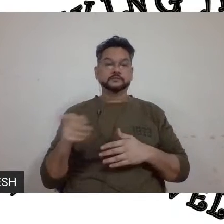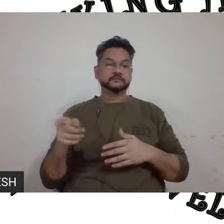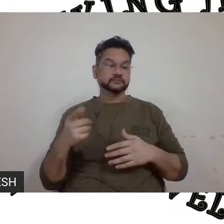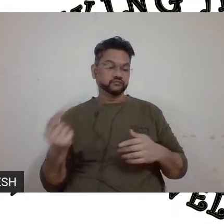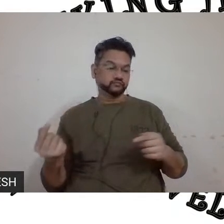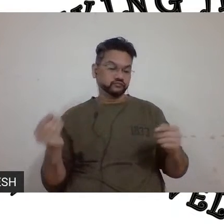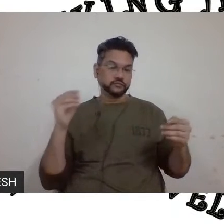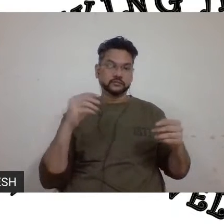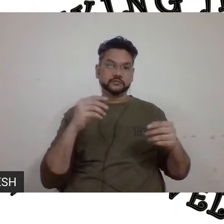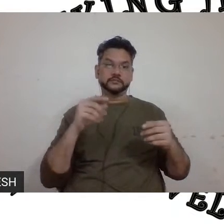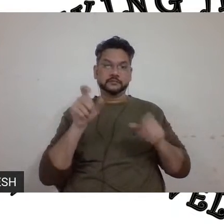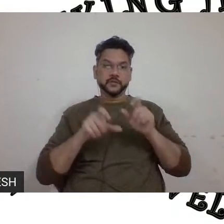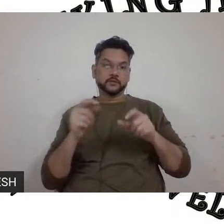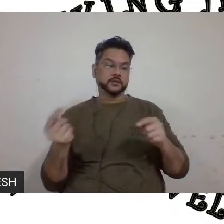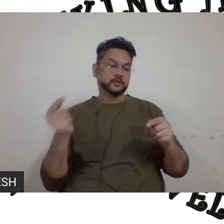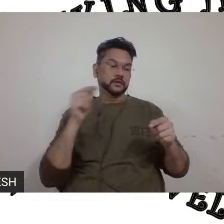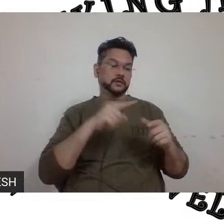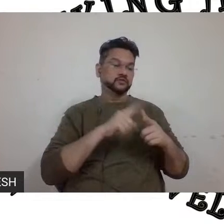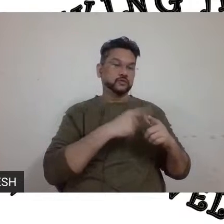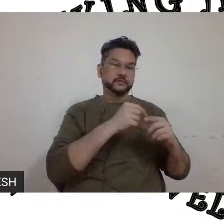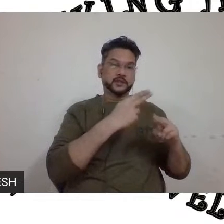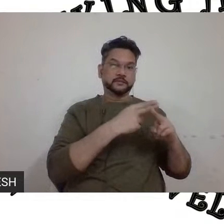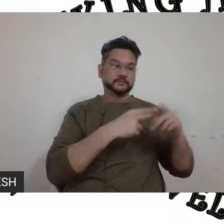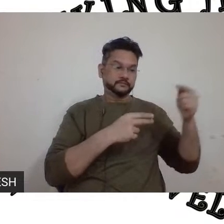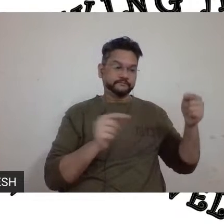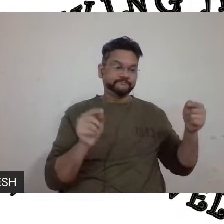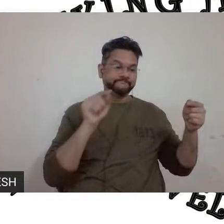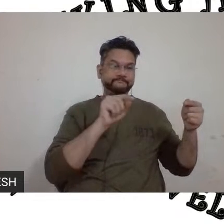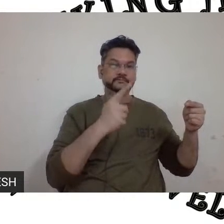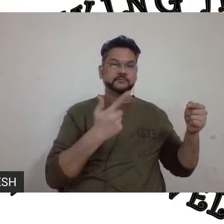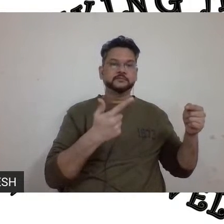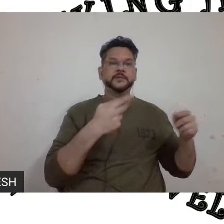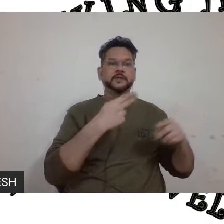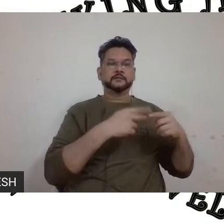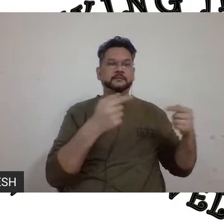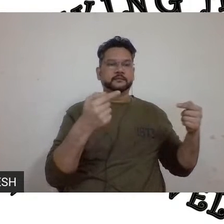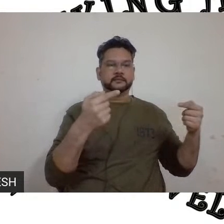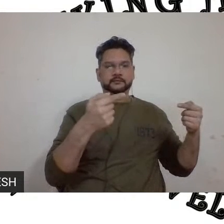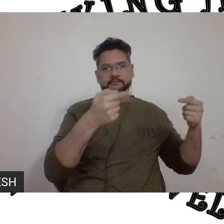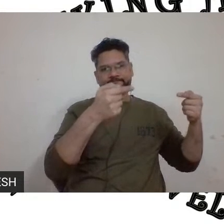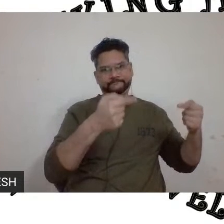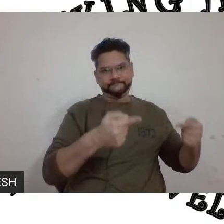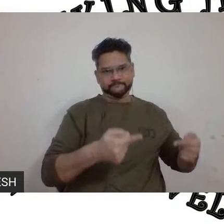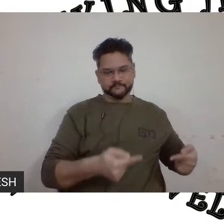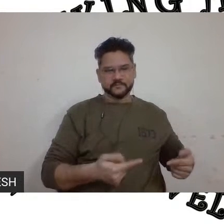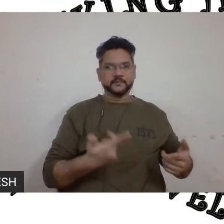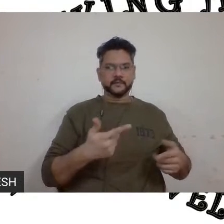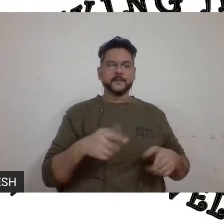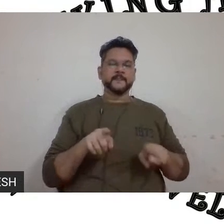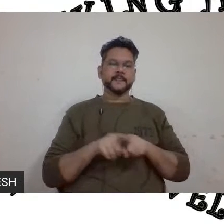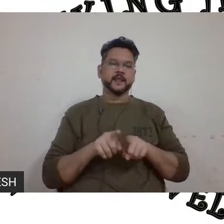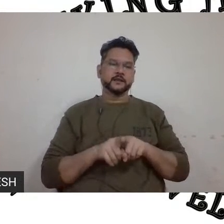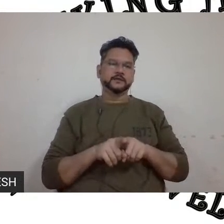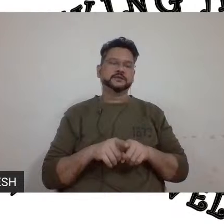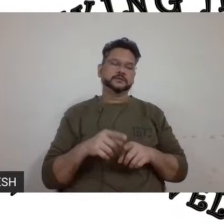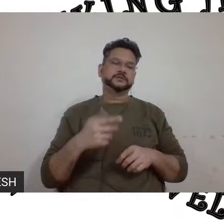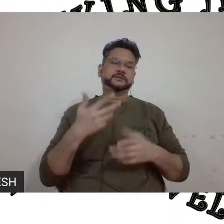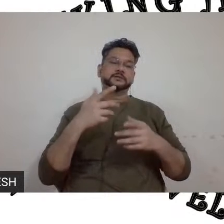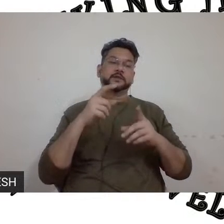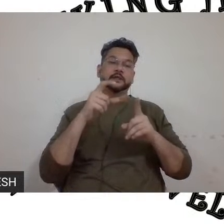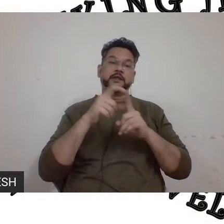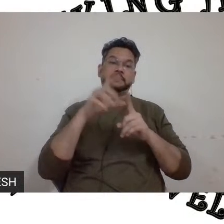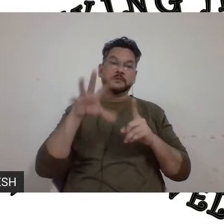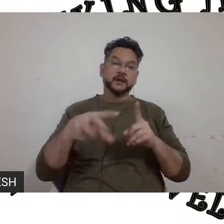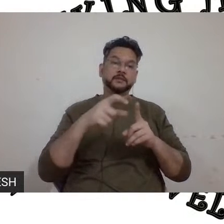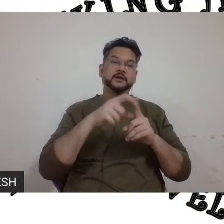आप लगातार बदलते रहते हैं कि हर डिपार्टमेंट में पर्सन विद डिसेबिलिटी को हम जगह दे सकें। हमारे